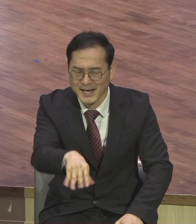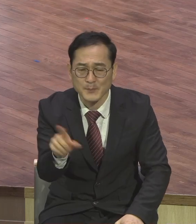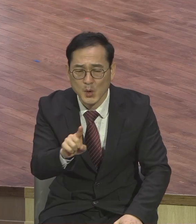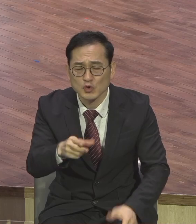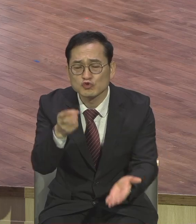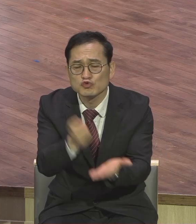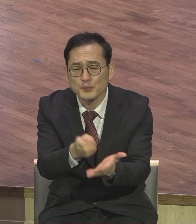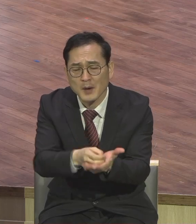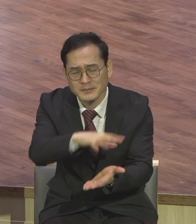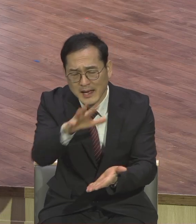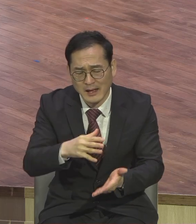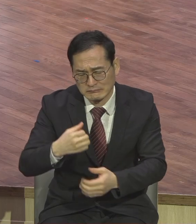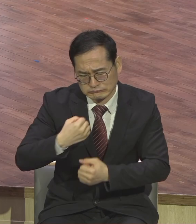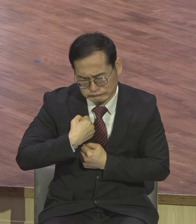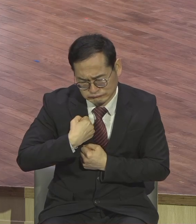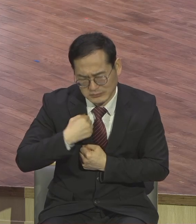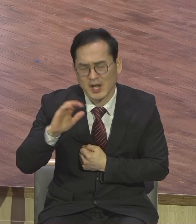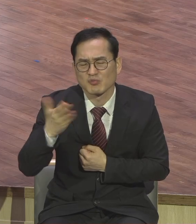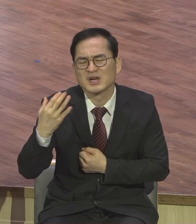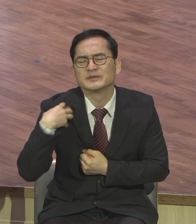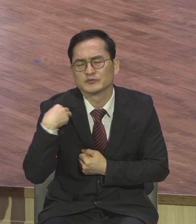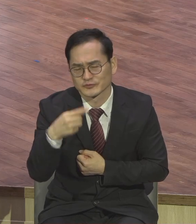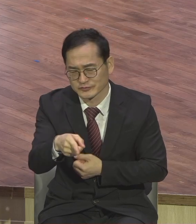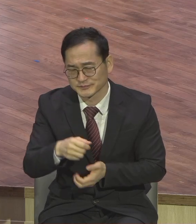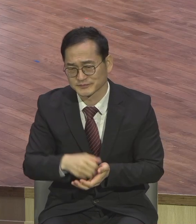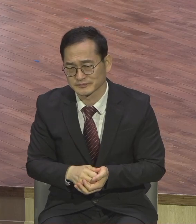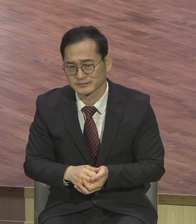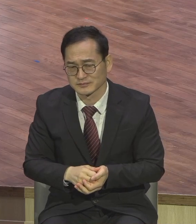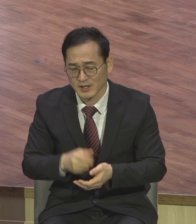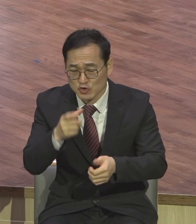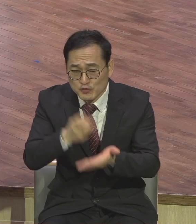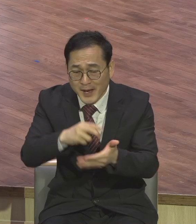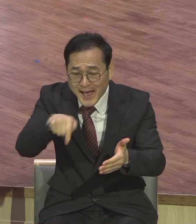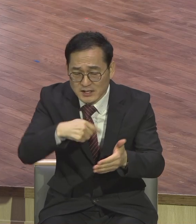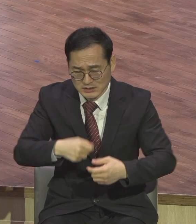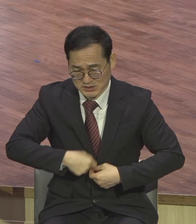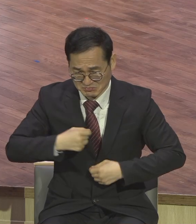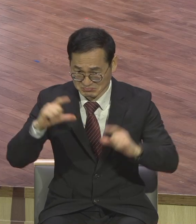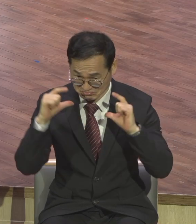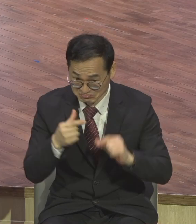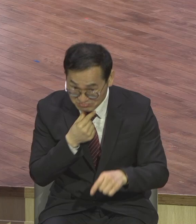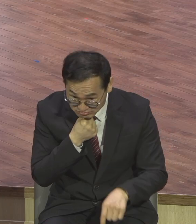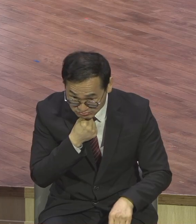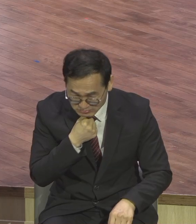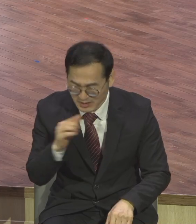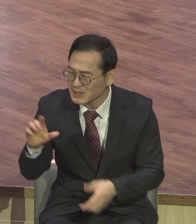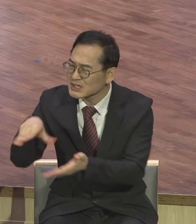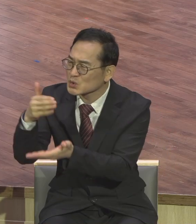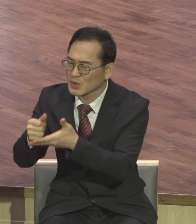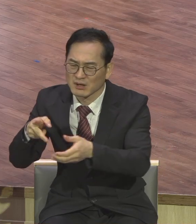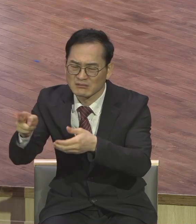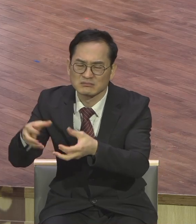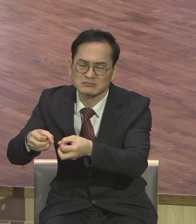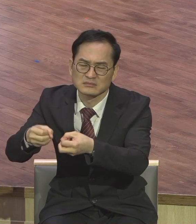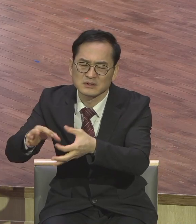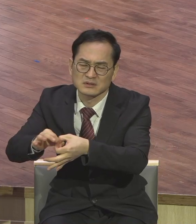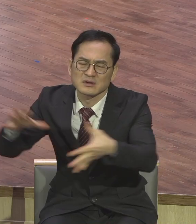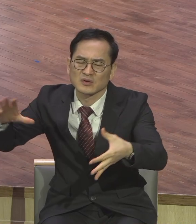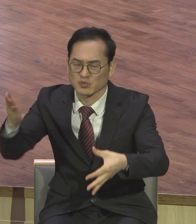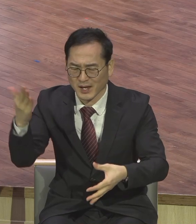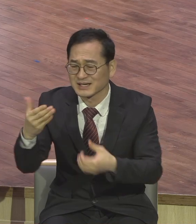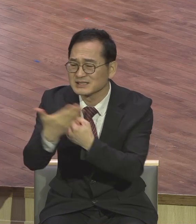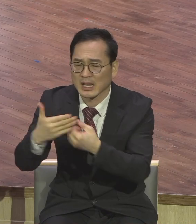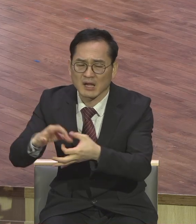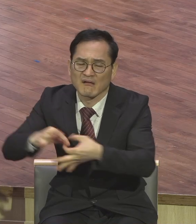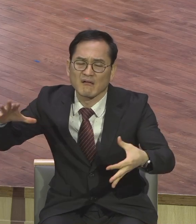그는 율법 전체를 행할 의무를 가진 자라. 율법 안에서 의롭다 함을 얻으려 하는 너희는 그리스도에게서 끊어지고 은혜에서